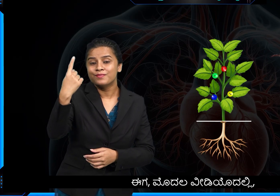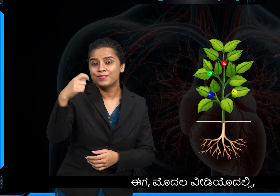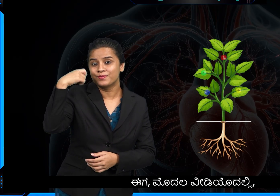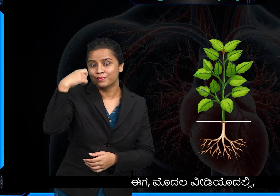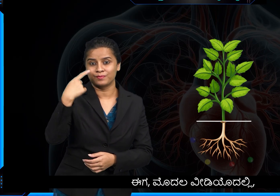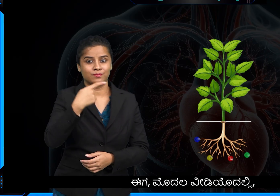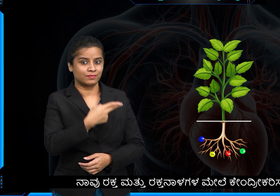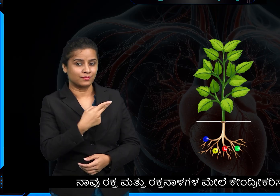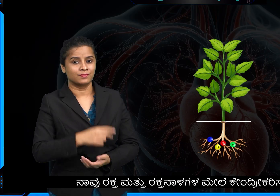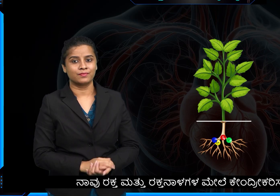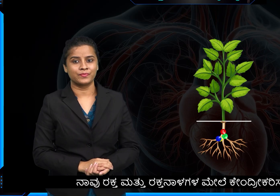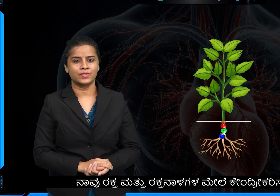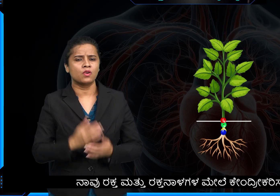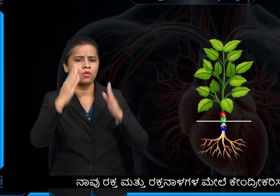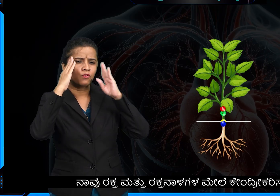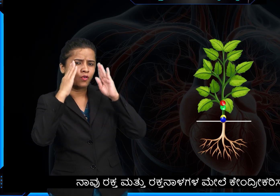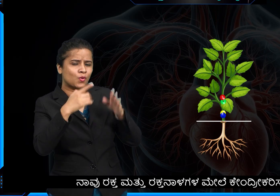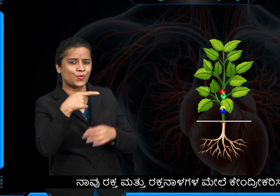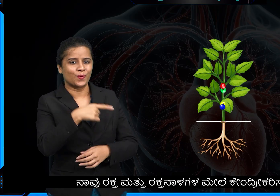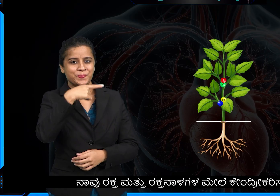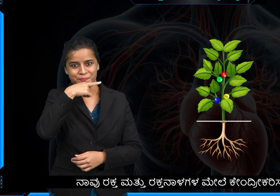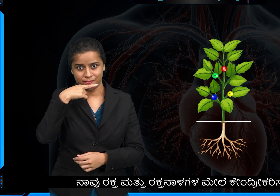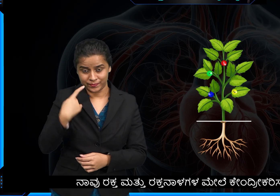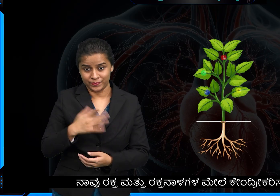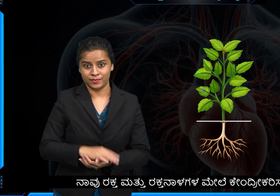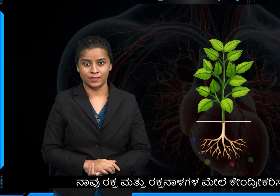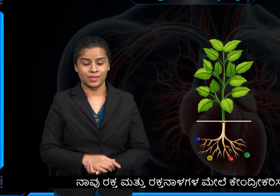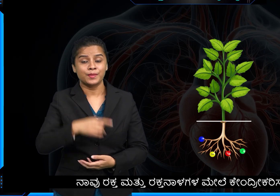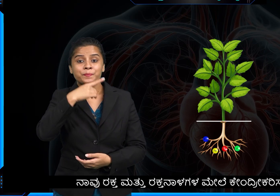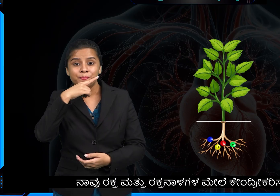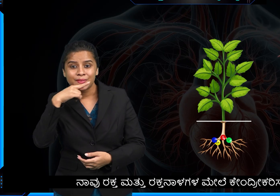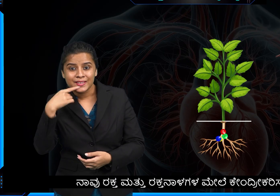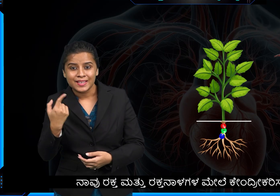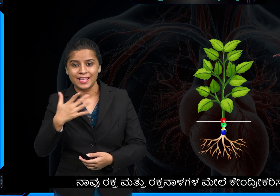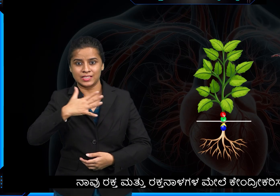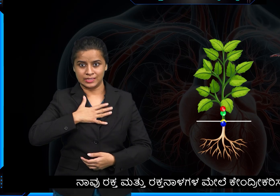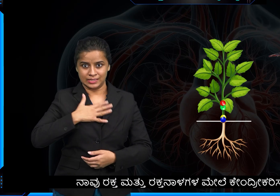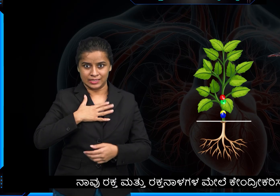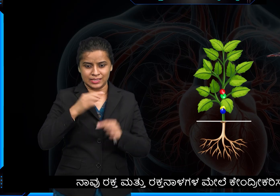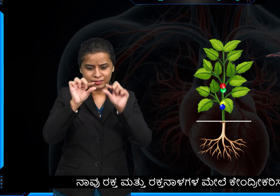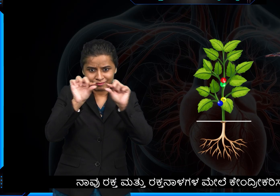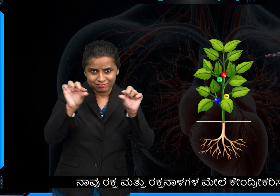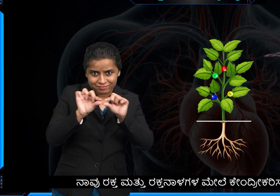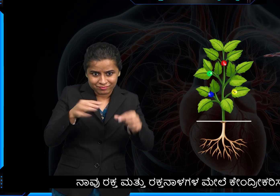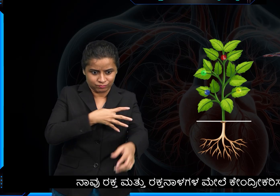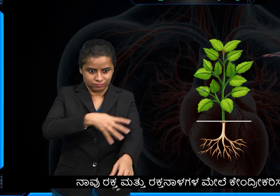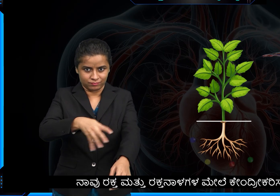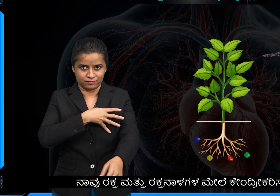ಮೊದಲ ವಿಡಿಯೋದಲ್ಲಿ ನಾವು ರಕ್ತ ಮತ್ತು ರಕ್ತನಾಳಗಳ ಮೇಲೆ ಕೇಂದ್ರೀಕರಿಸುತ್ತೇವೆ.